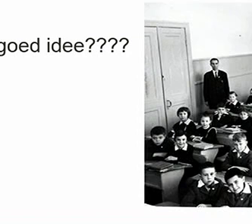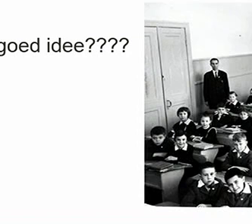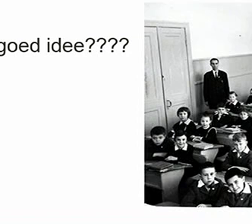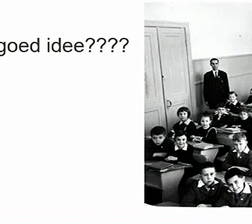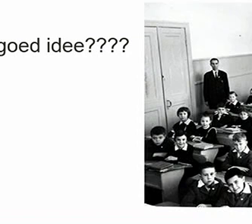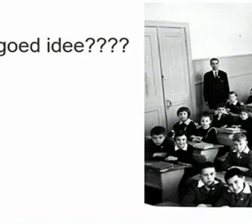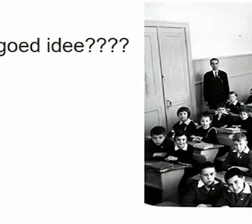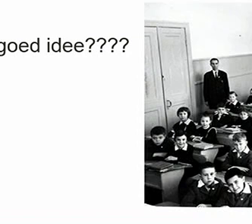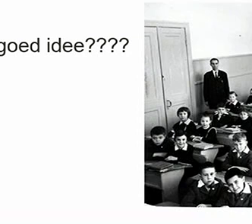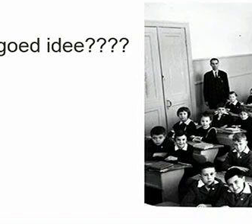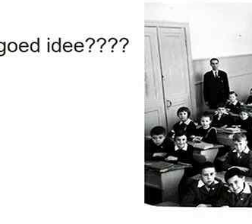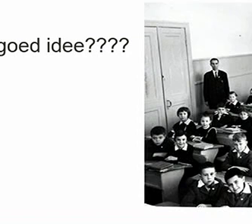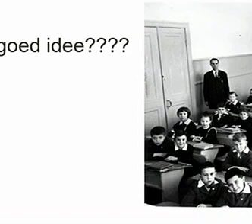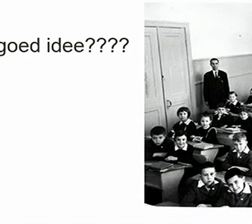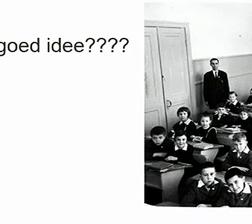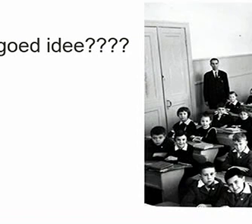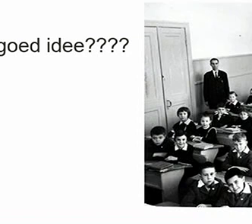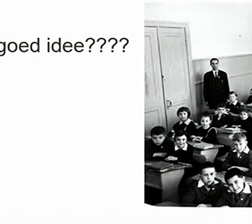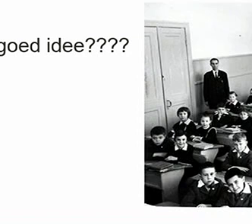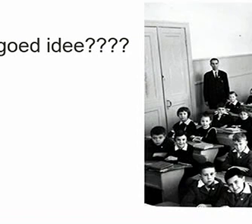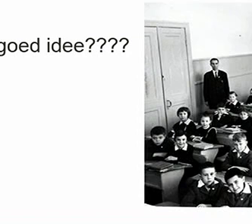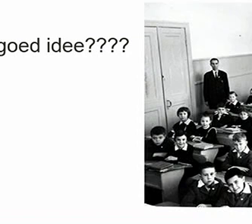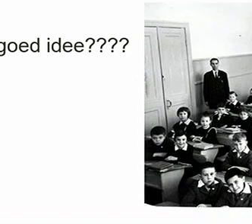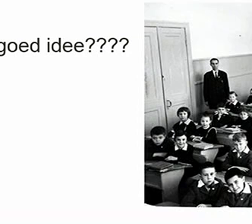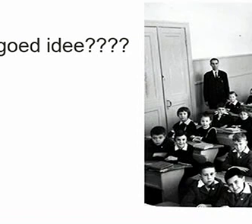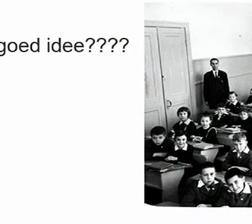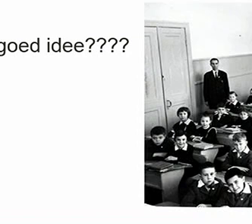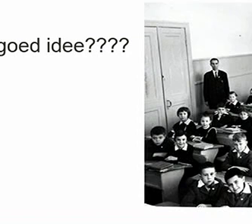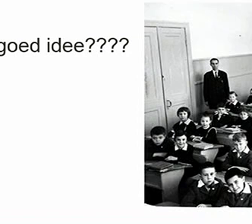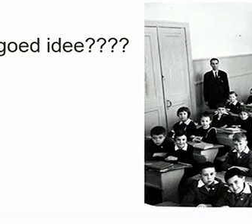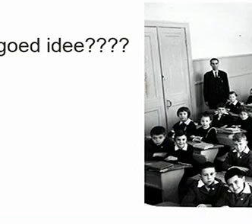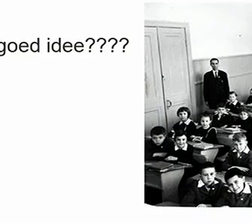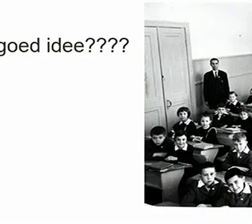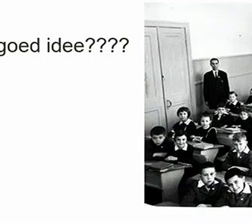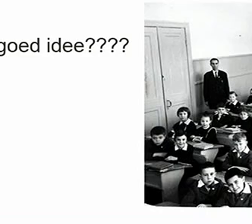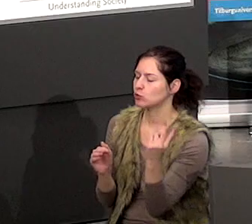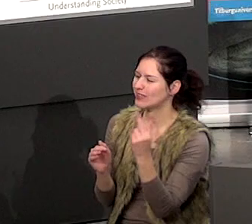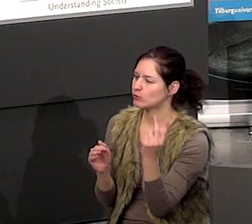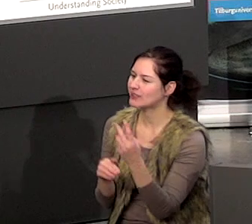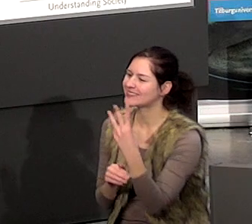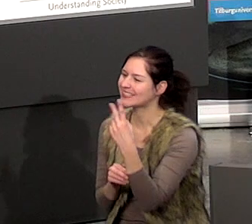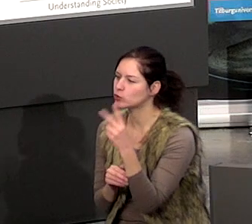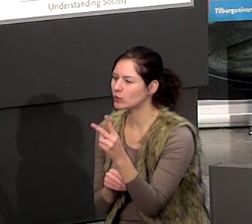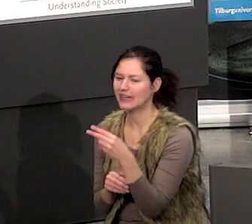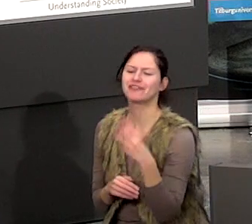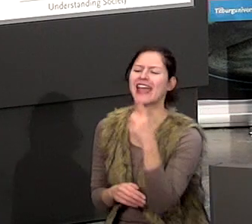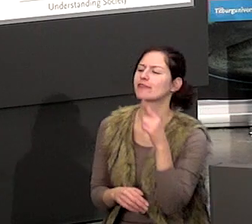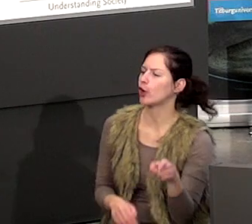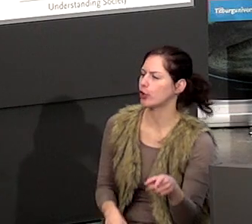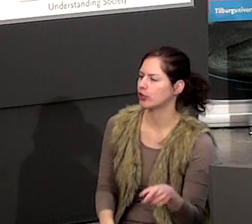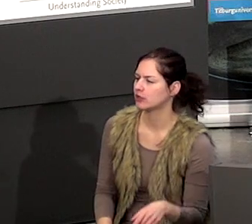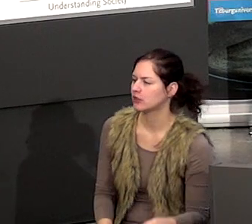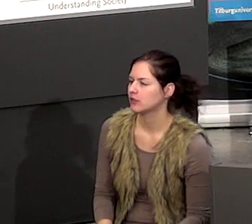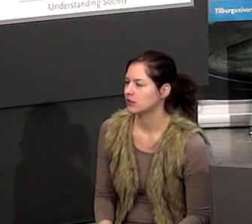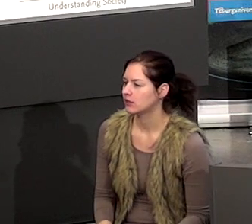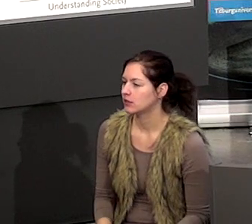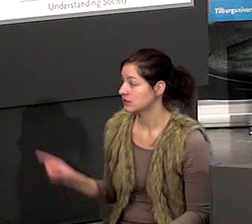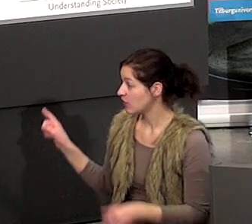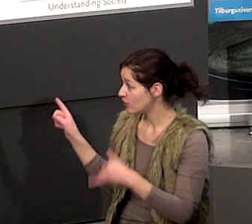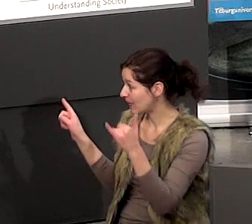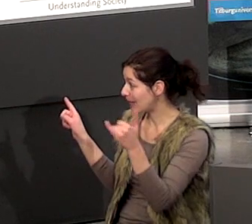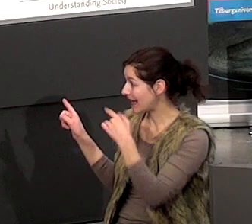45 kinderen in één klas zaten. En dat is, nu is dat 22, 23 denk ik. En veel meer?